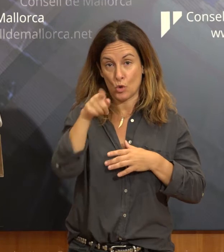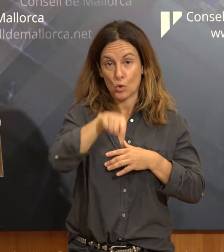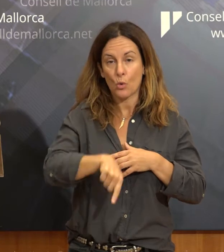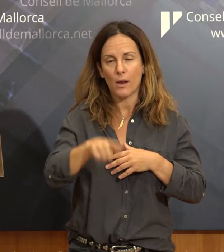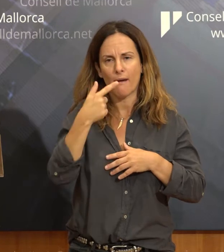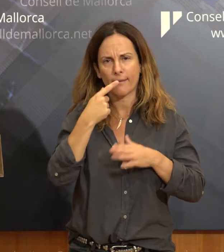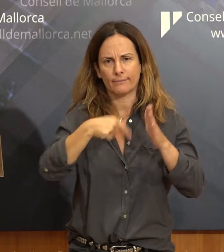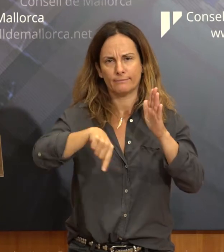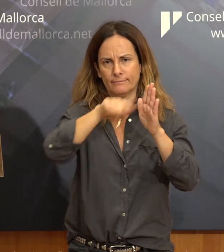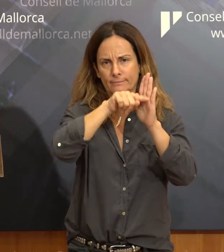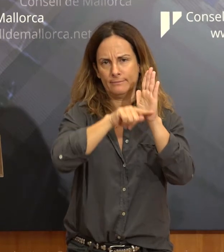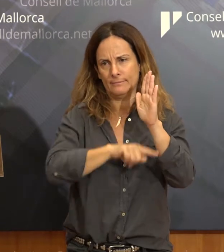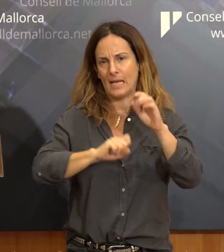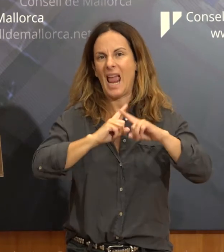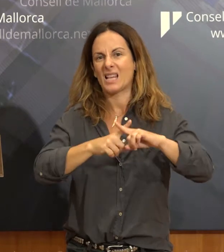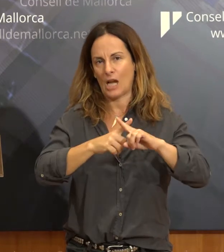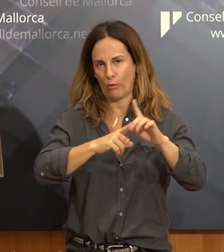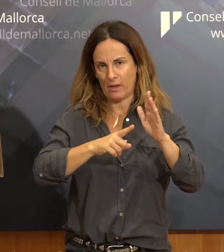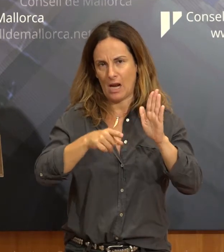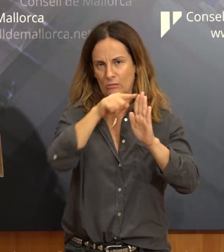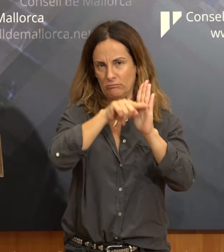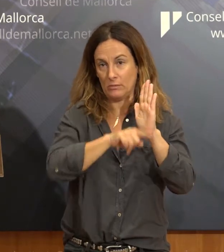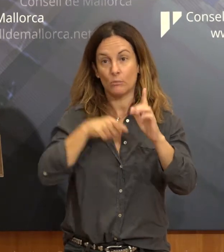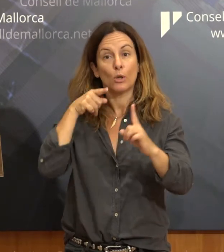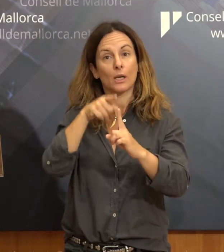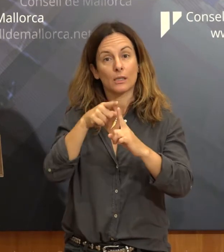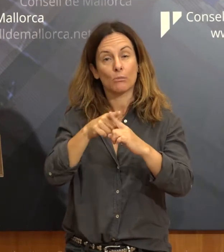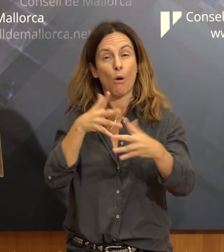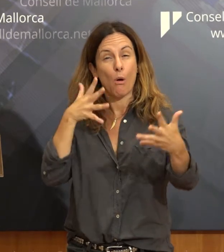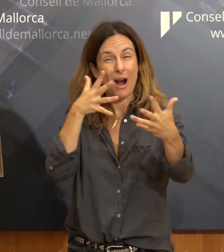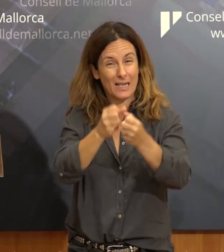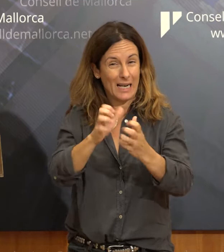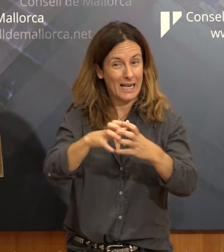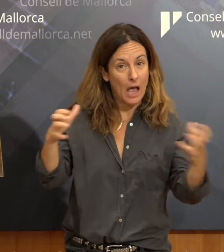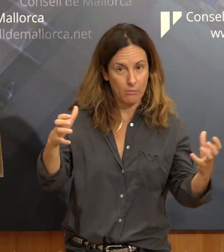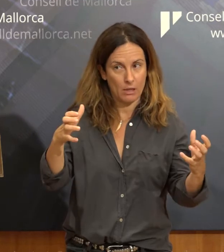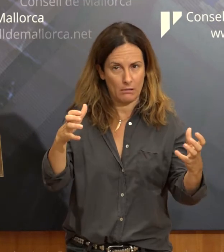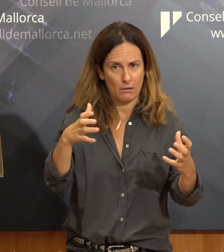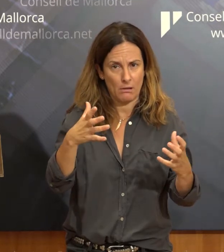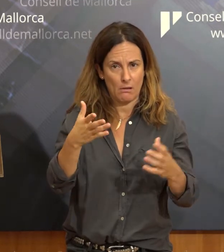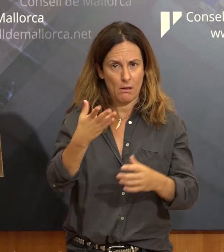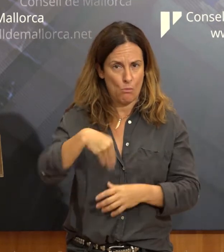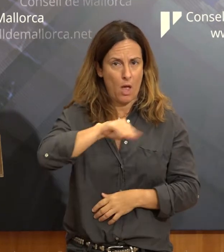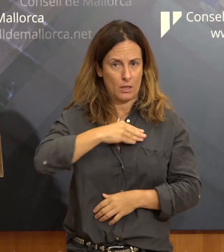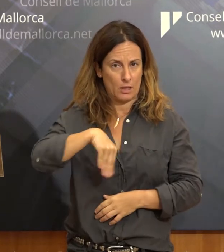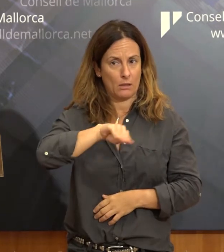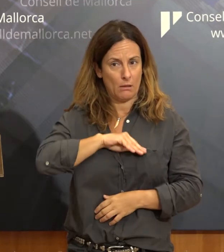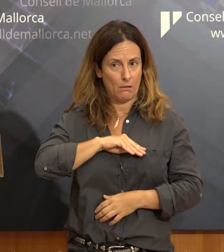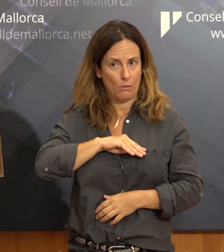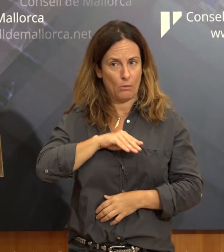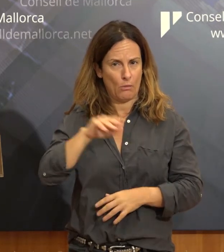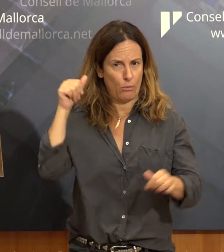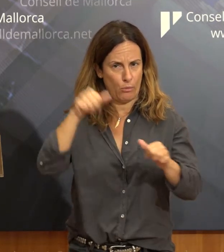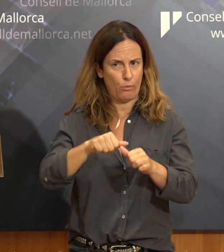extraordinàries perquè la sinistralitat greu en resultat de mort en aquesta carretera era